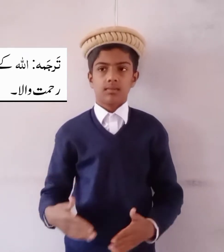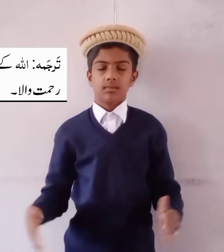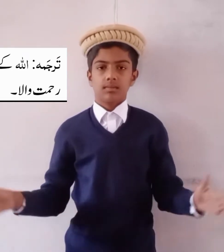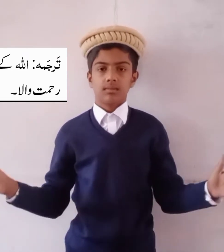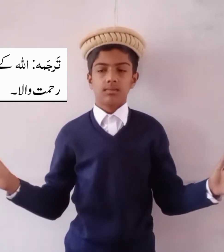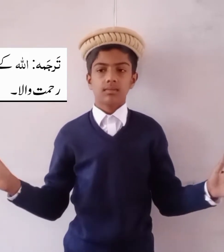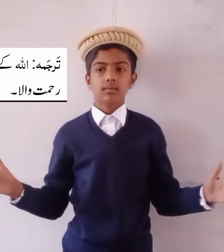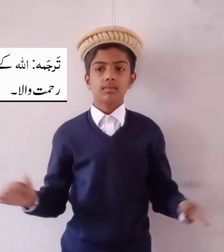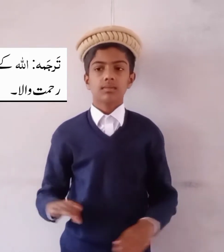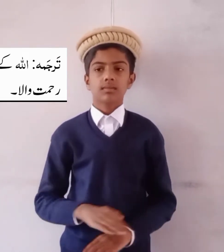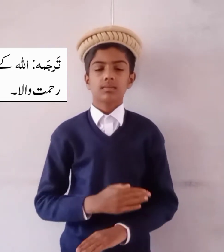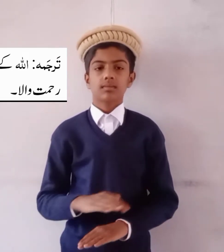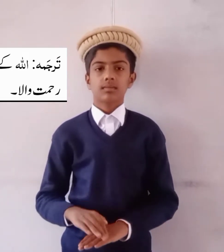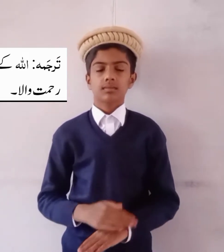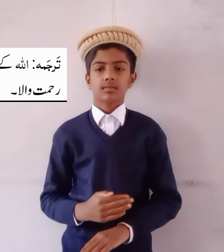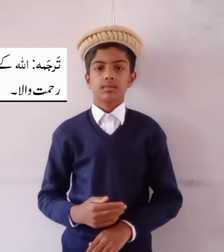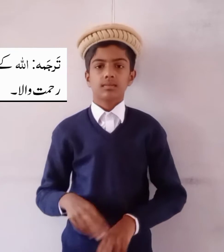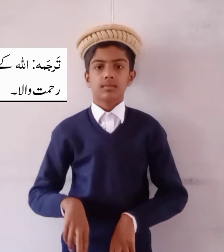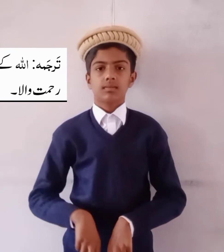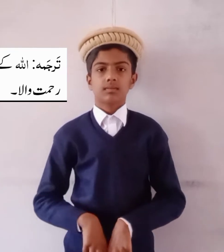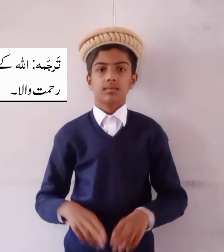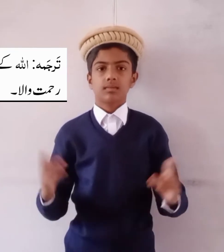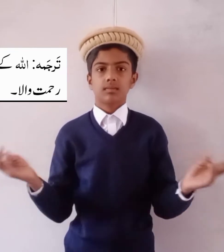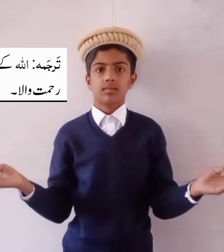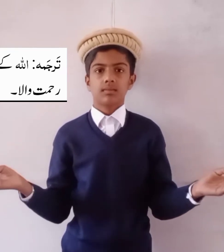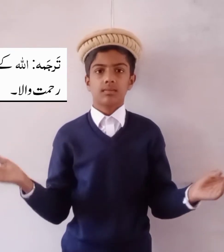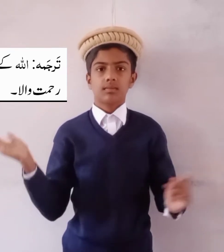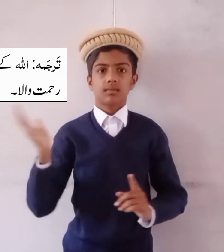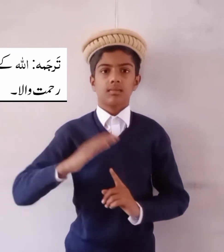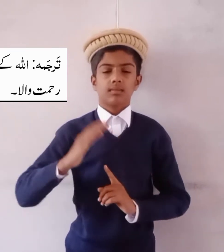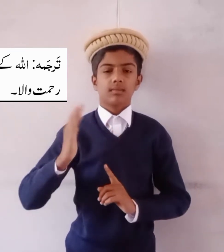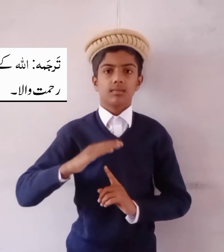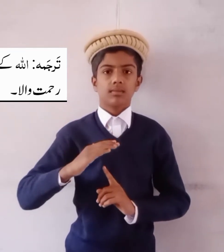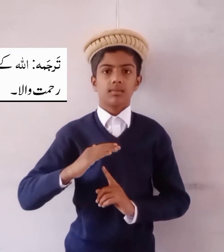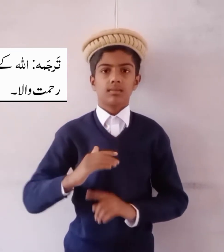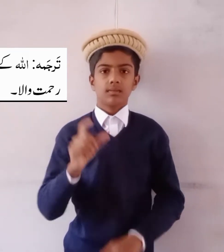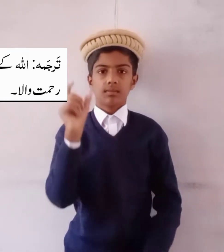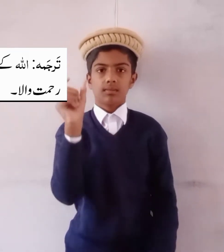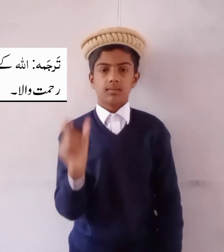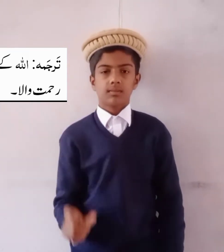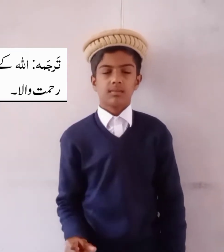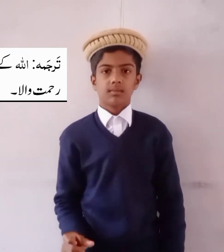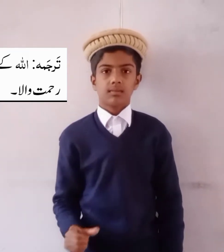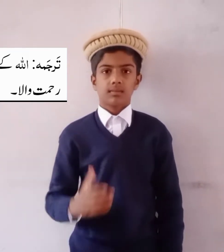مہربان نہائیت رحم والا ہے